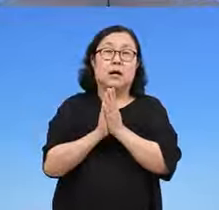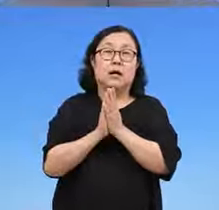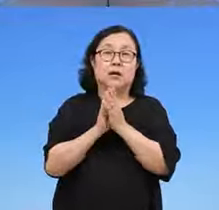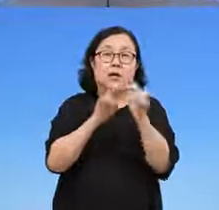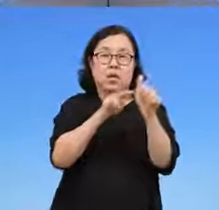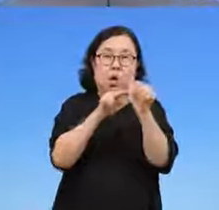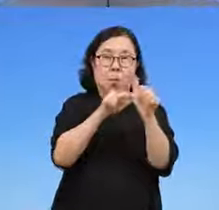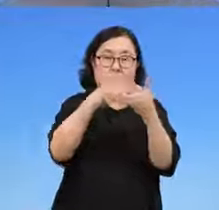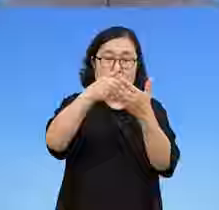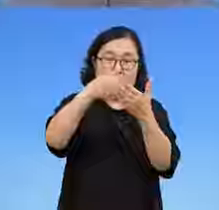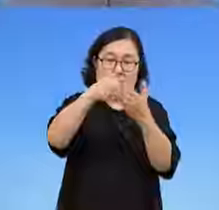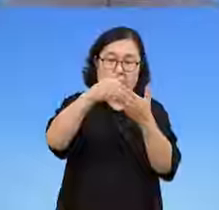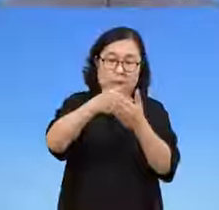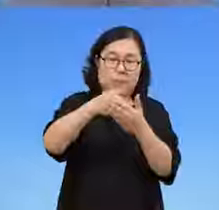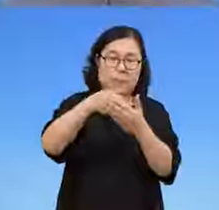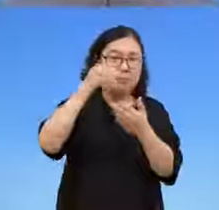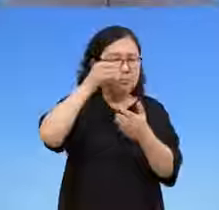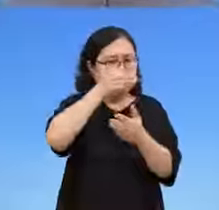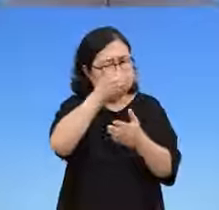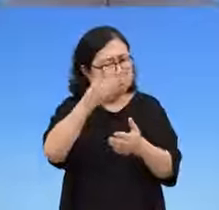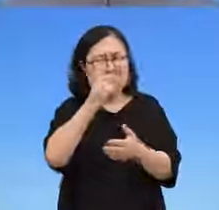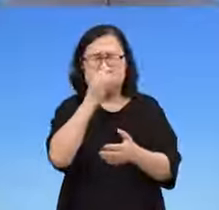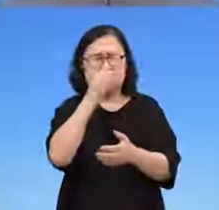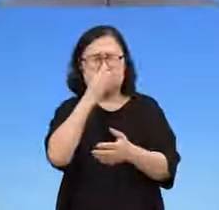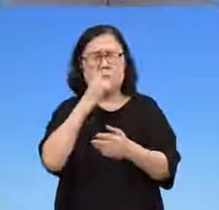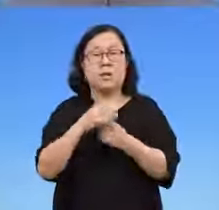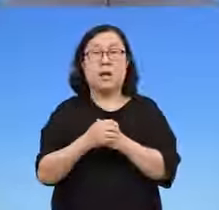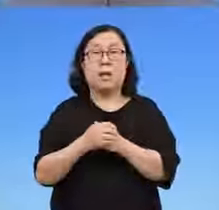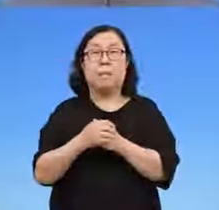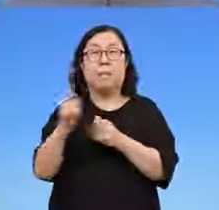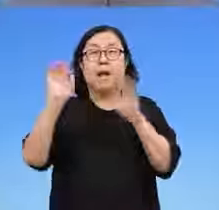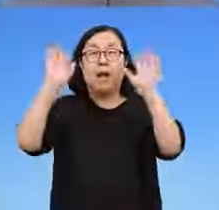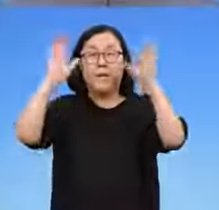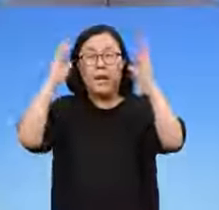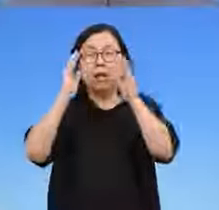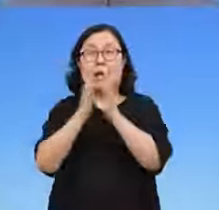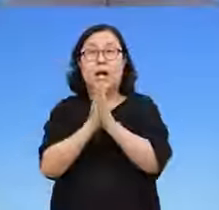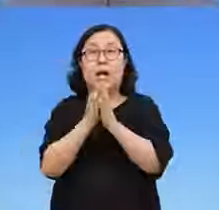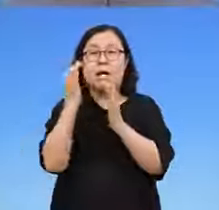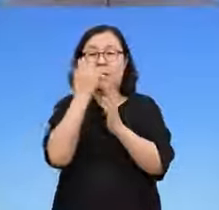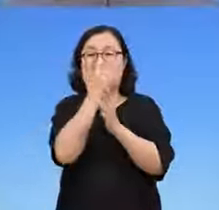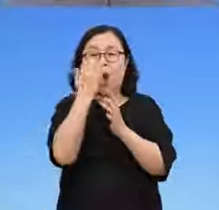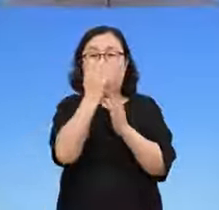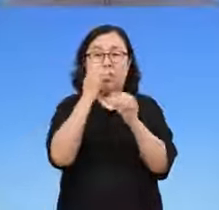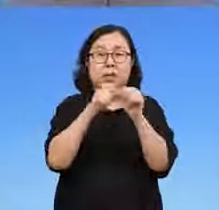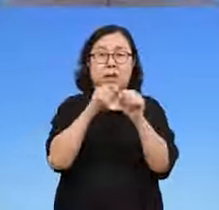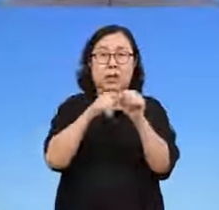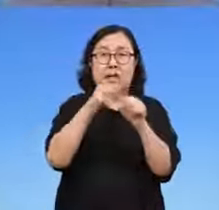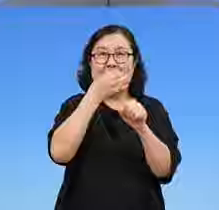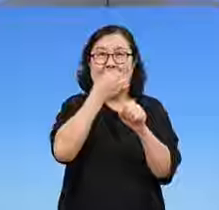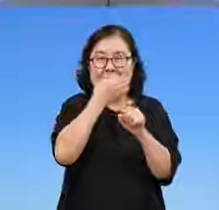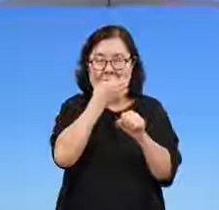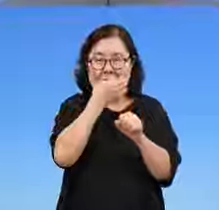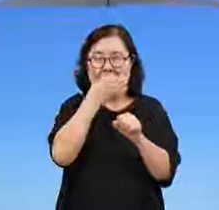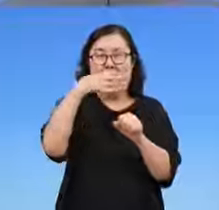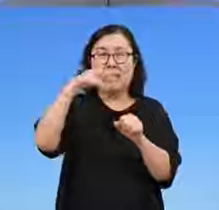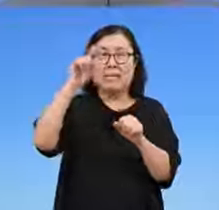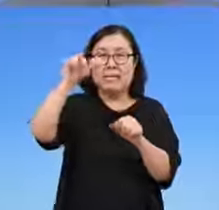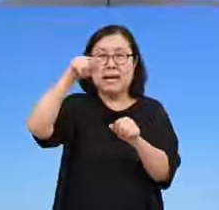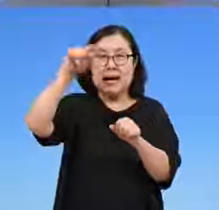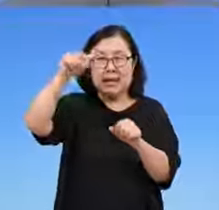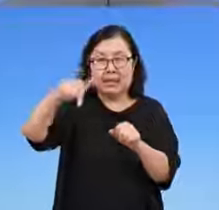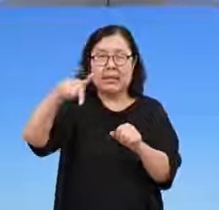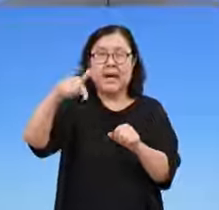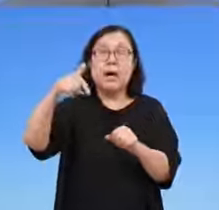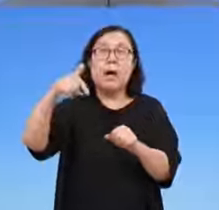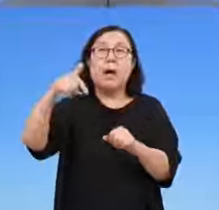된다. 왜냐하면 너무 어린 나이에 그런 것들을 보다가 보면 어린 아이가 거기에 잘못된 성적인 욕망을 자극받을지